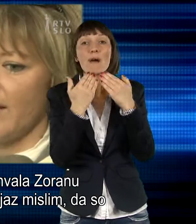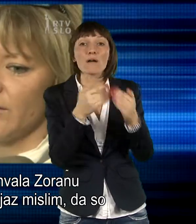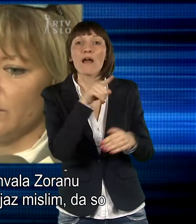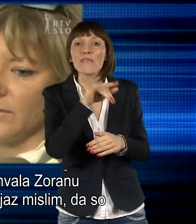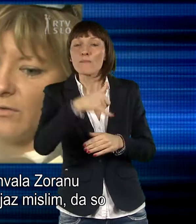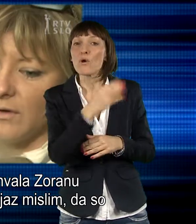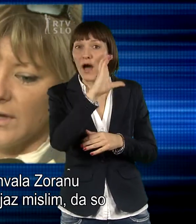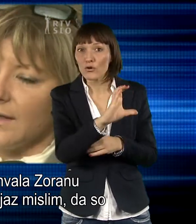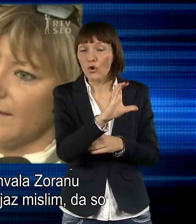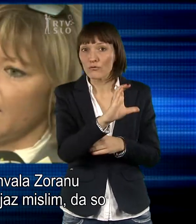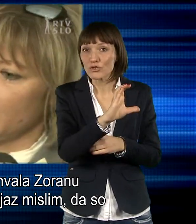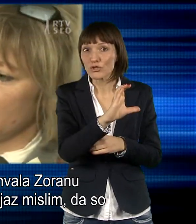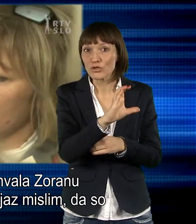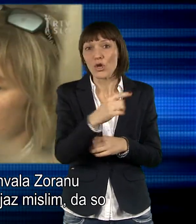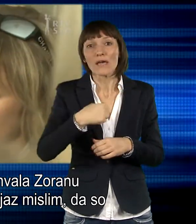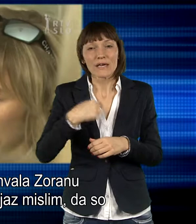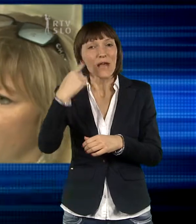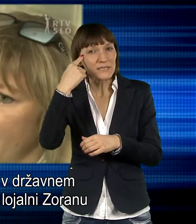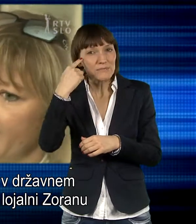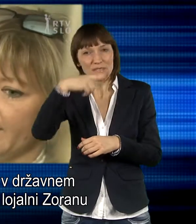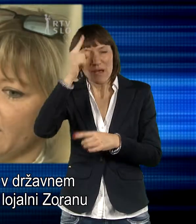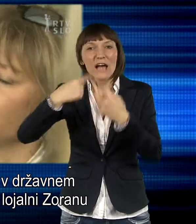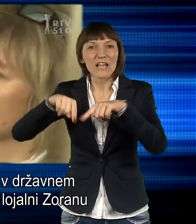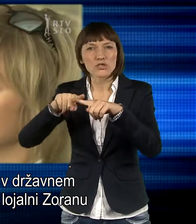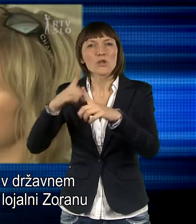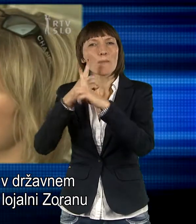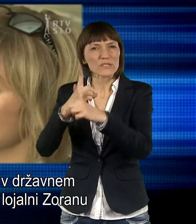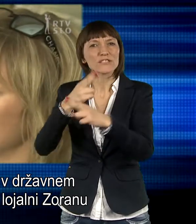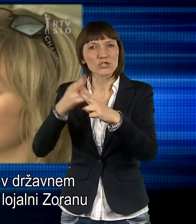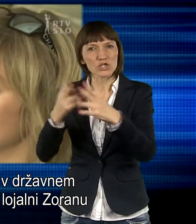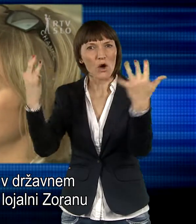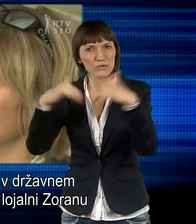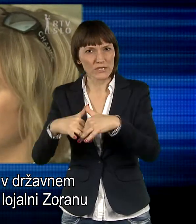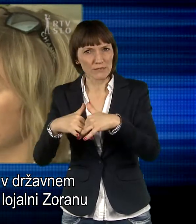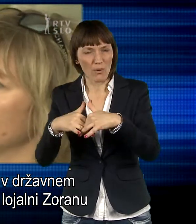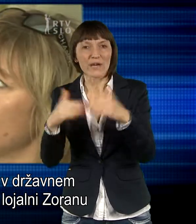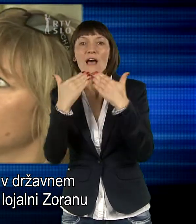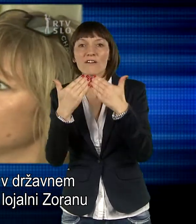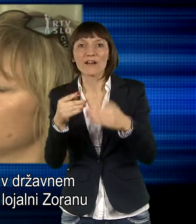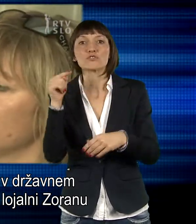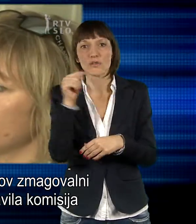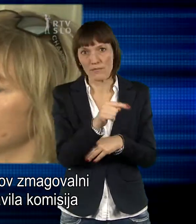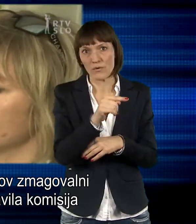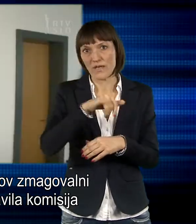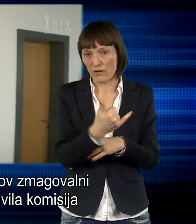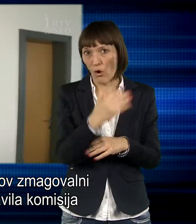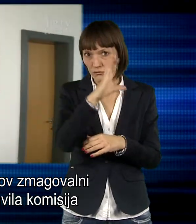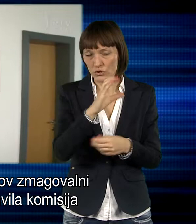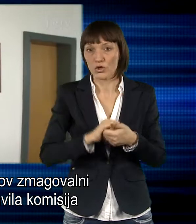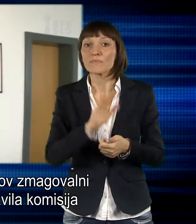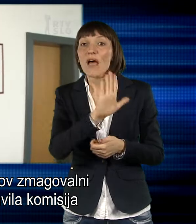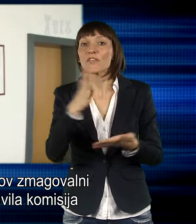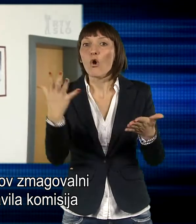Zoranu Jankoviću, tako da jaz mislim, da so ljudje v poslanci državnem zboru absolutno hvaležni, lojalni Zoranu Jankoviću.